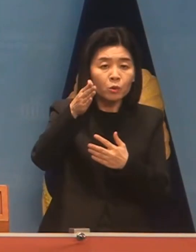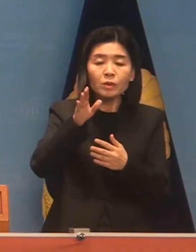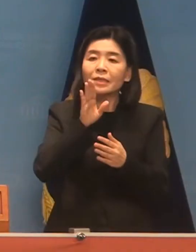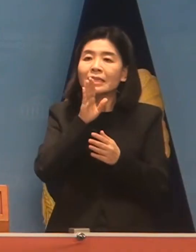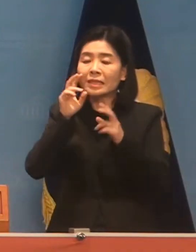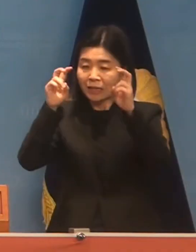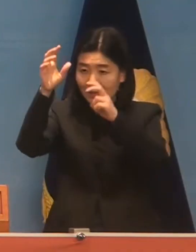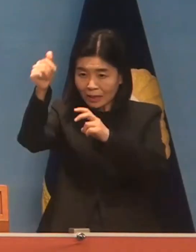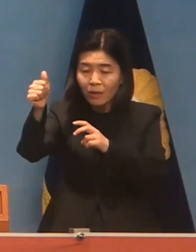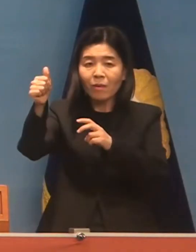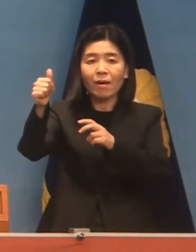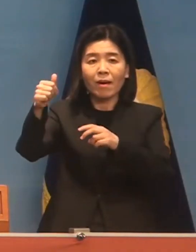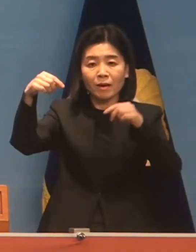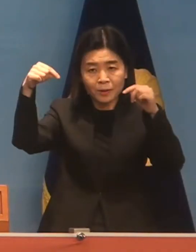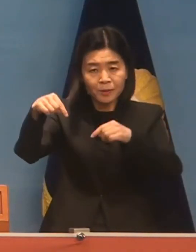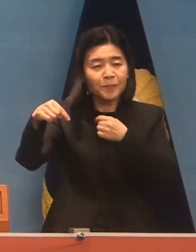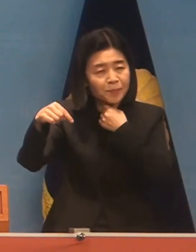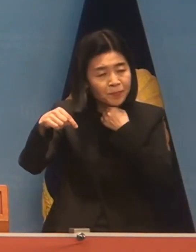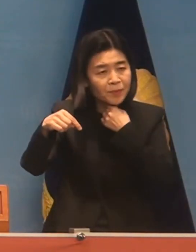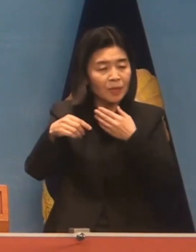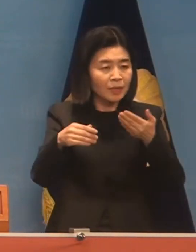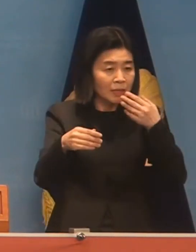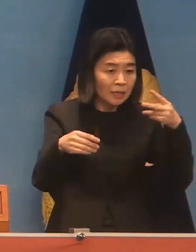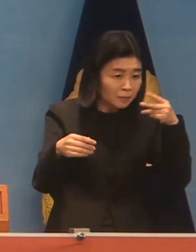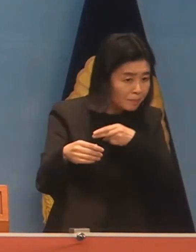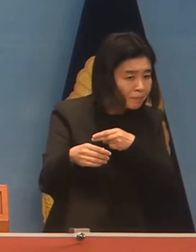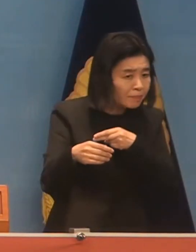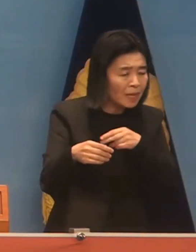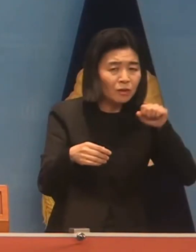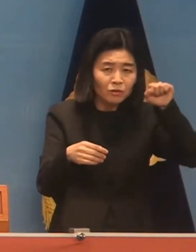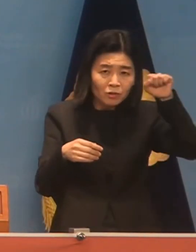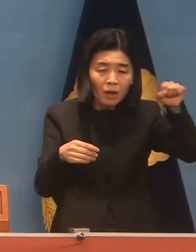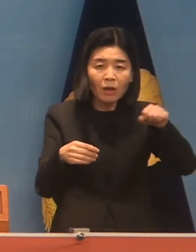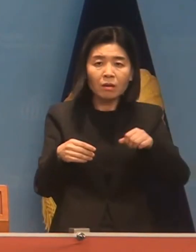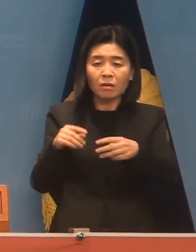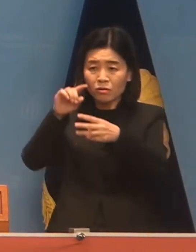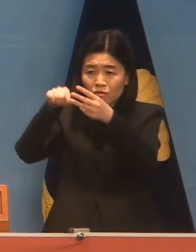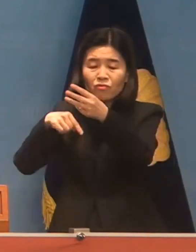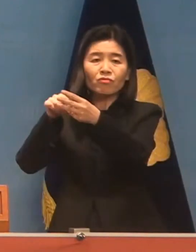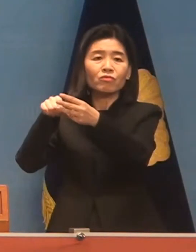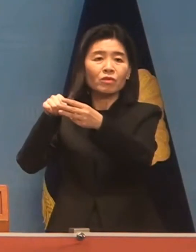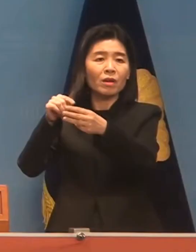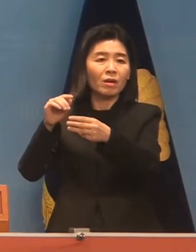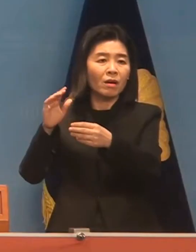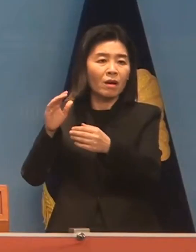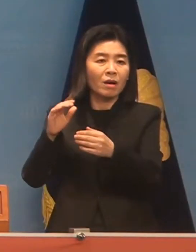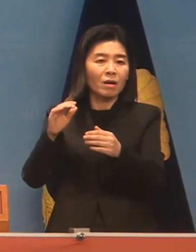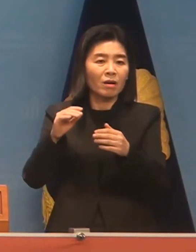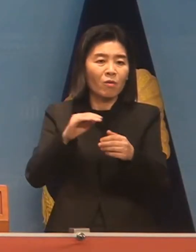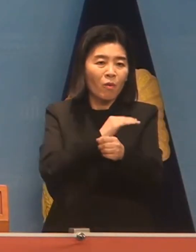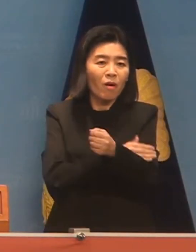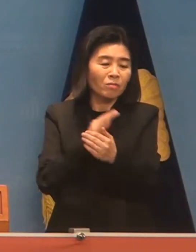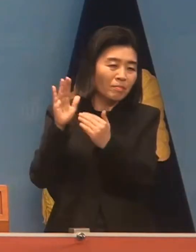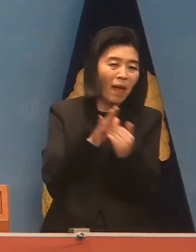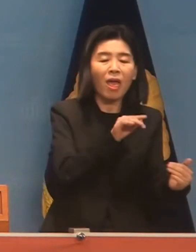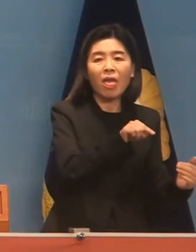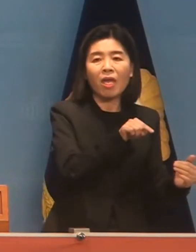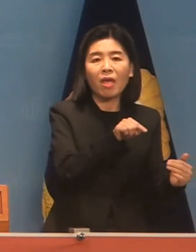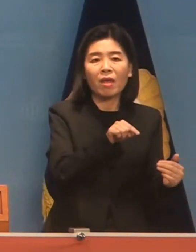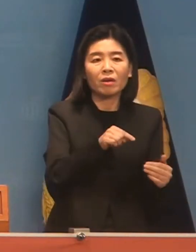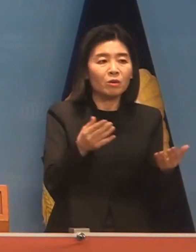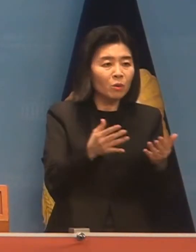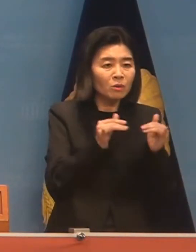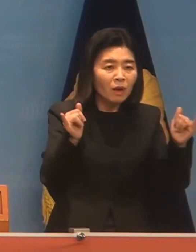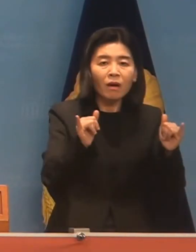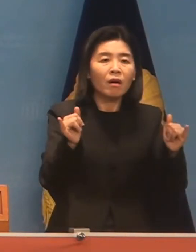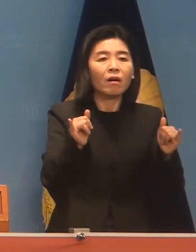위해 단식까지 했지만 결국 윤석열의 거부권 행사로 또다시 노동자들은 무권리 상태에